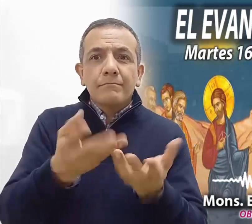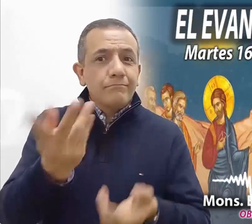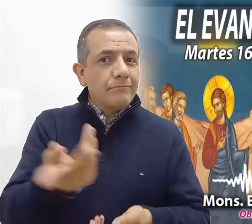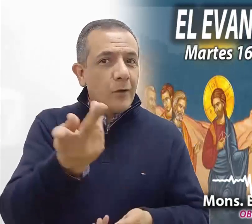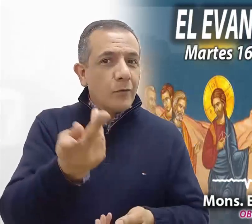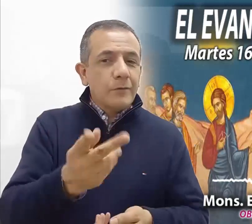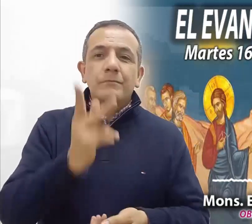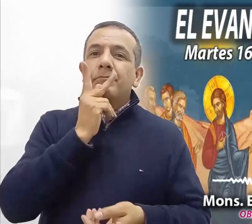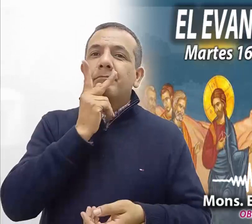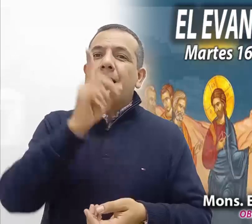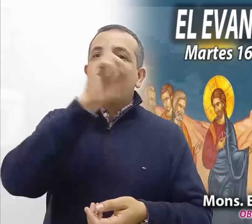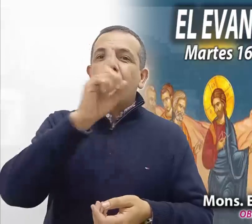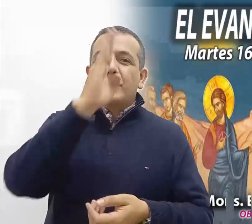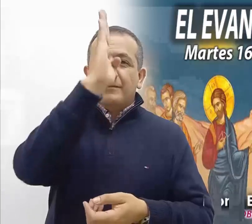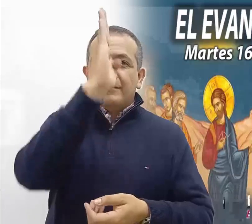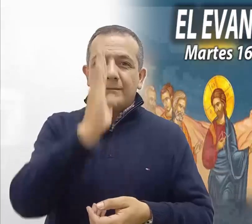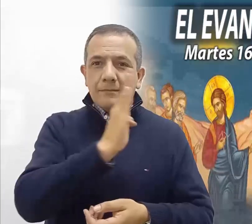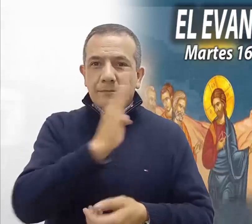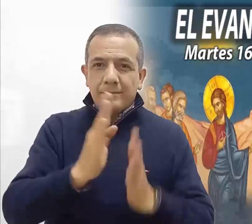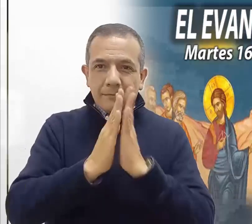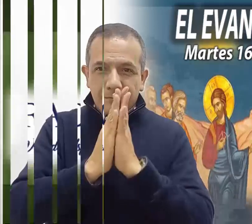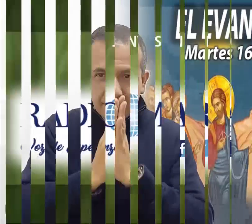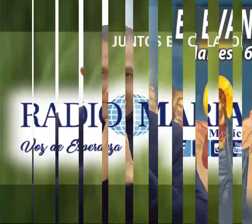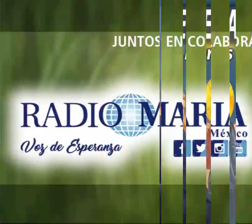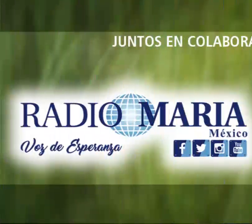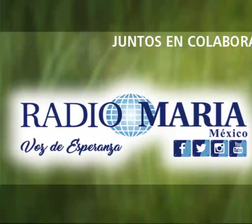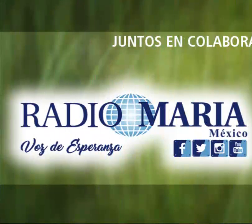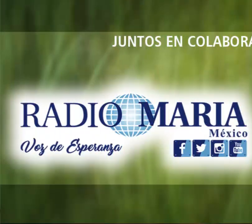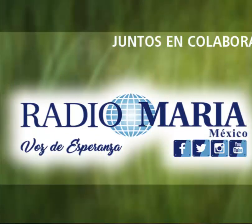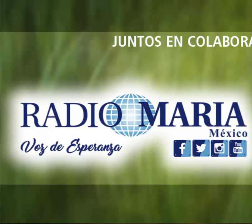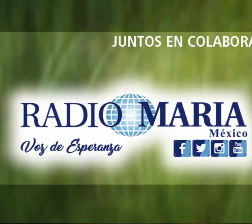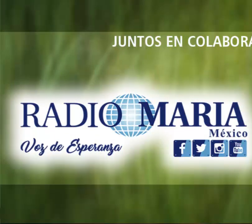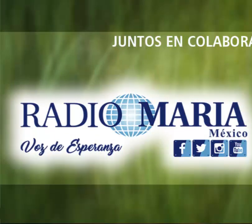Señor te bendiga en nombre del Padre, y del Hijo, y del Espíritu Santo.